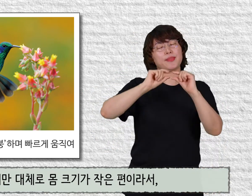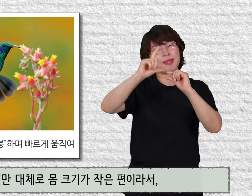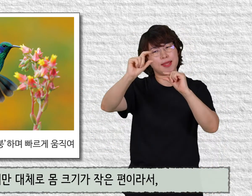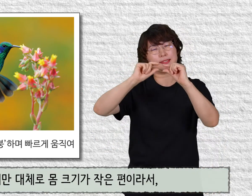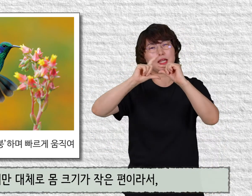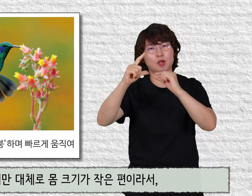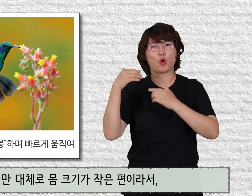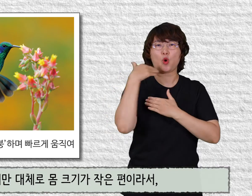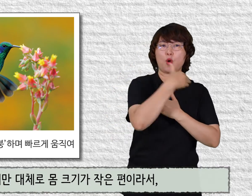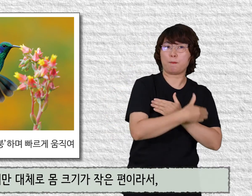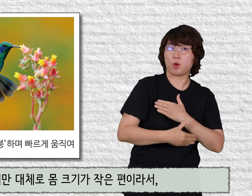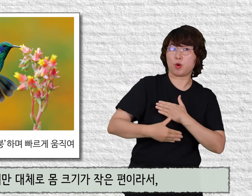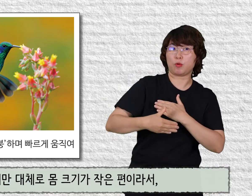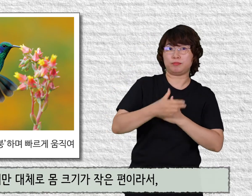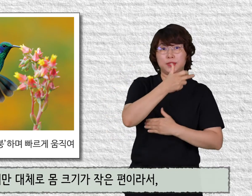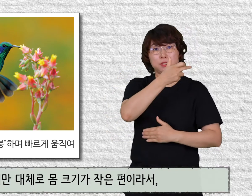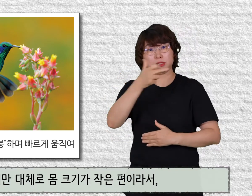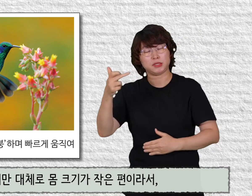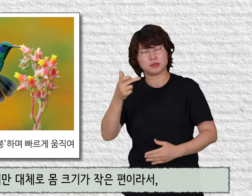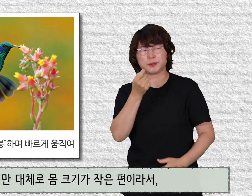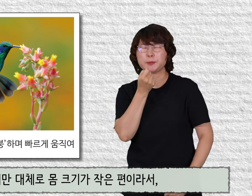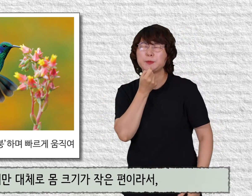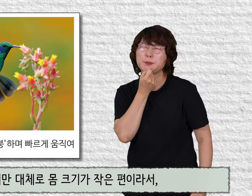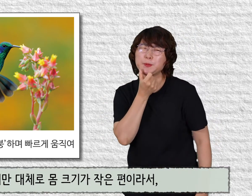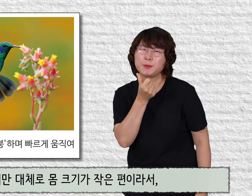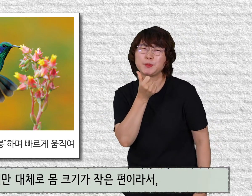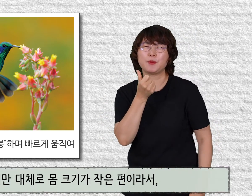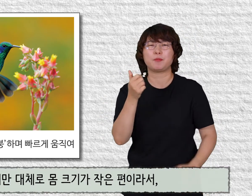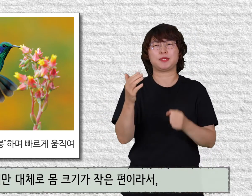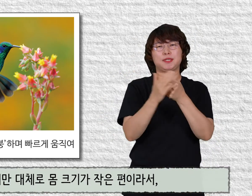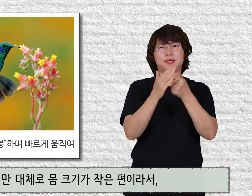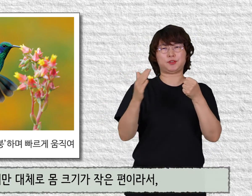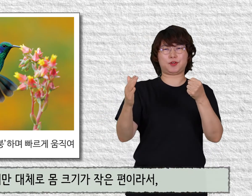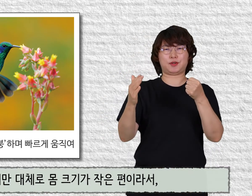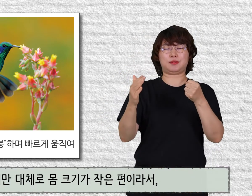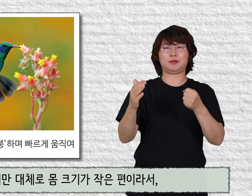하지만 대체로 몸 크기가 작은 편이라서